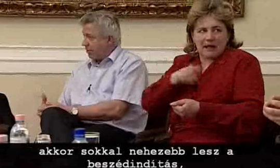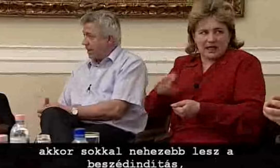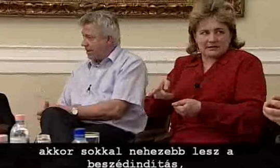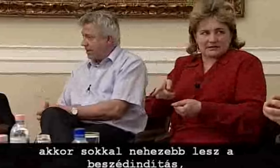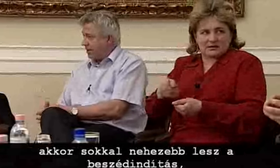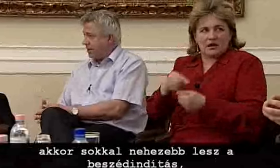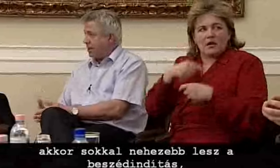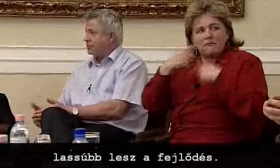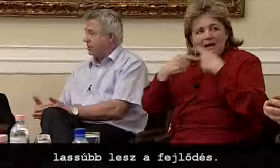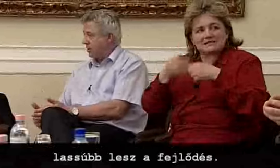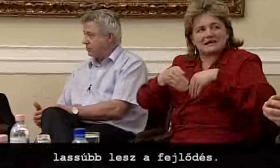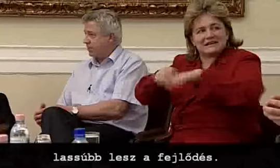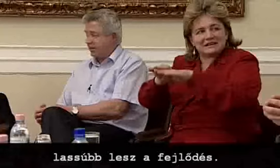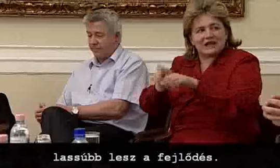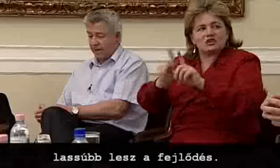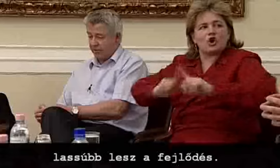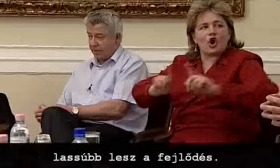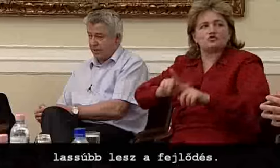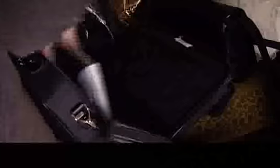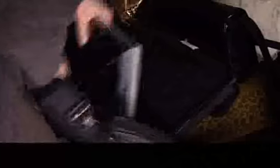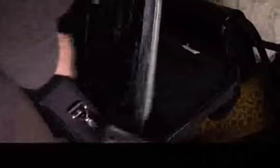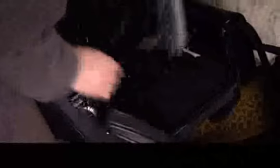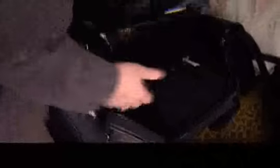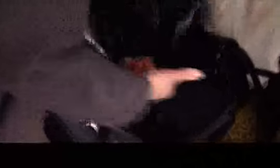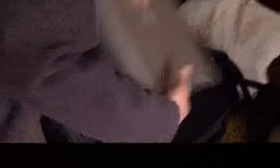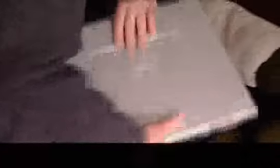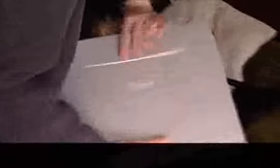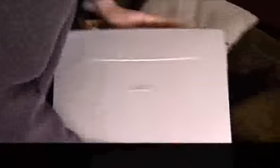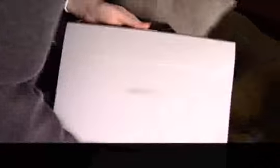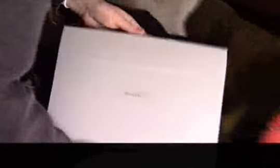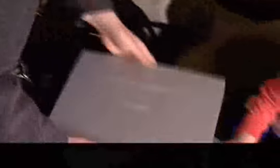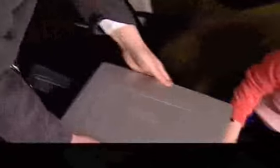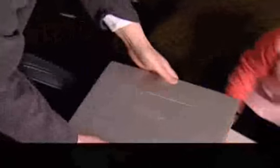A beszédindítás, lassúbb lesz a fejlődés.